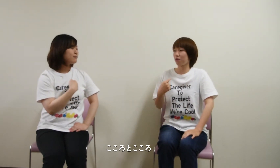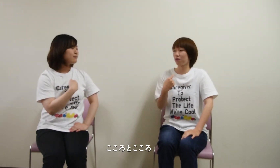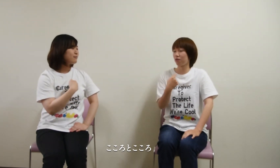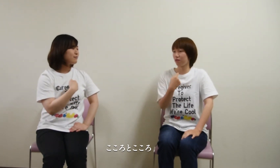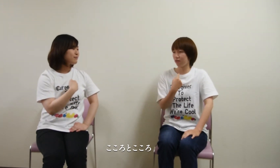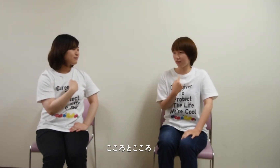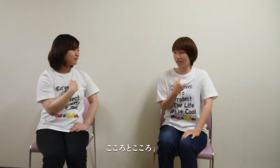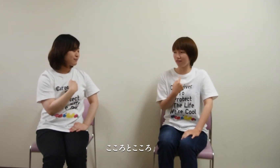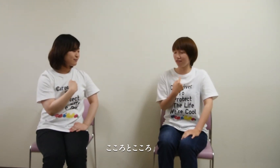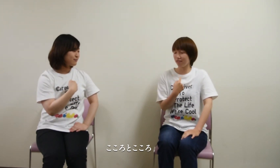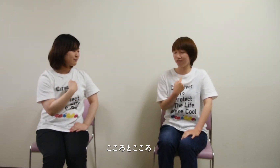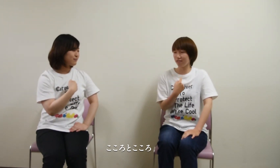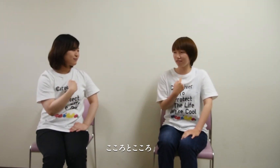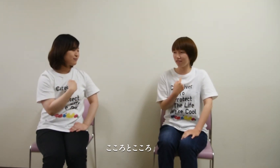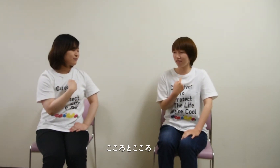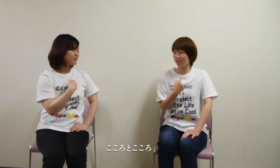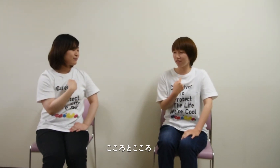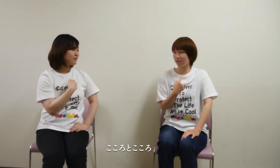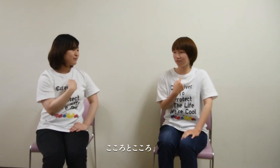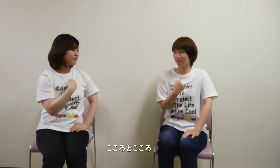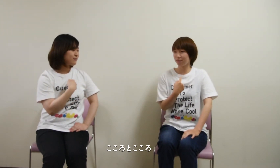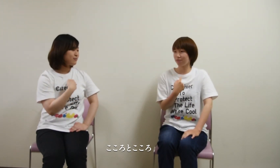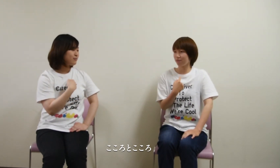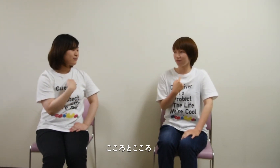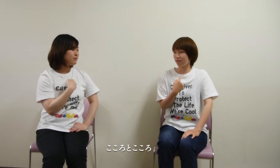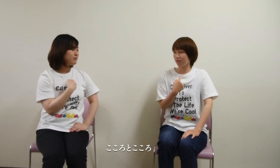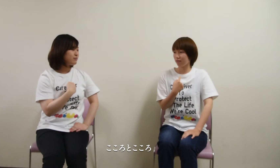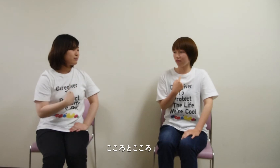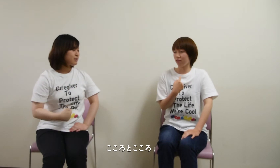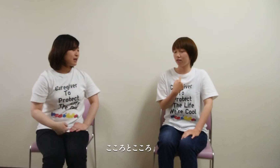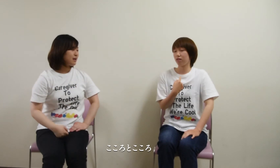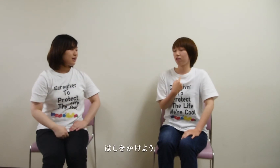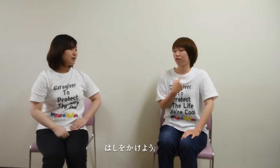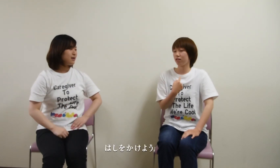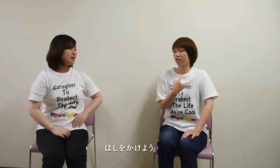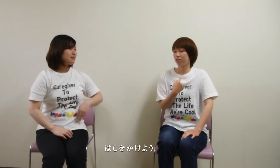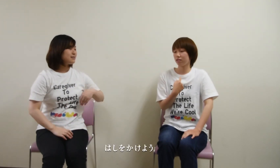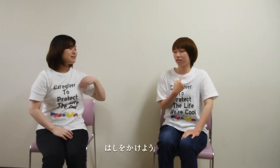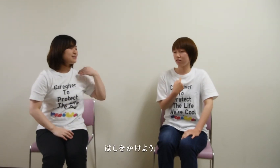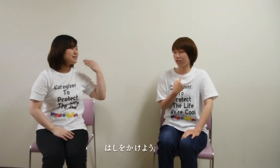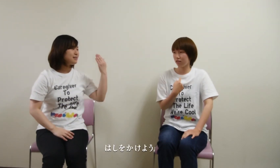See